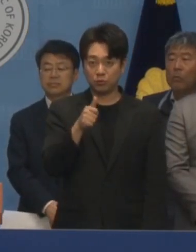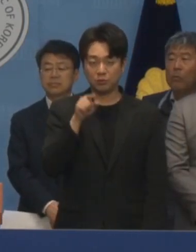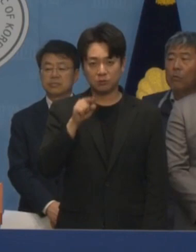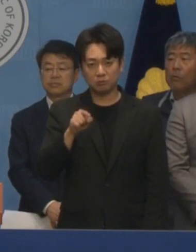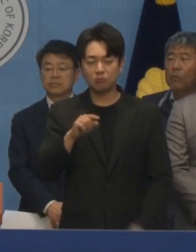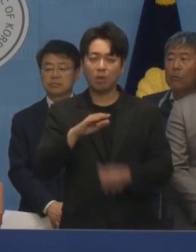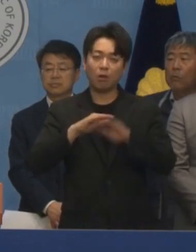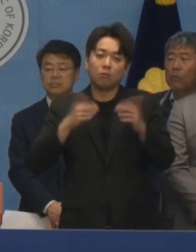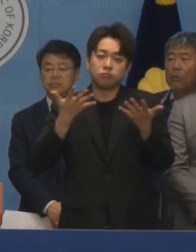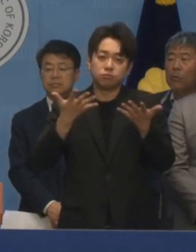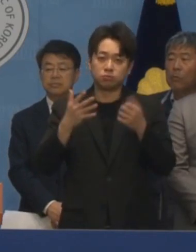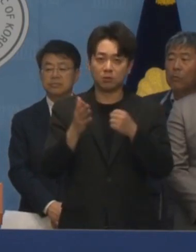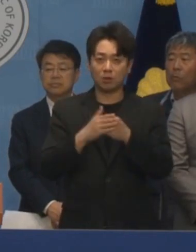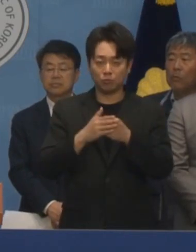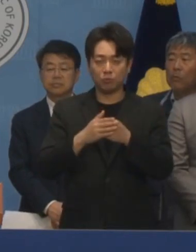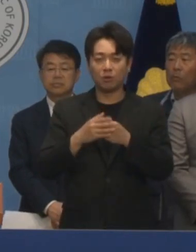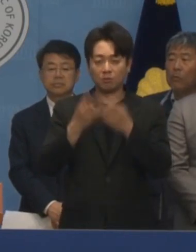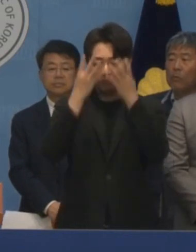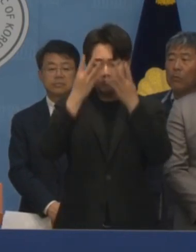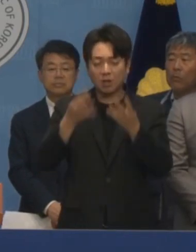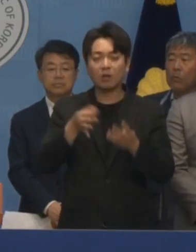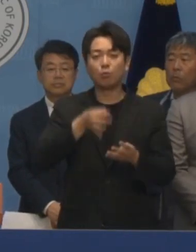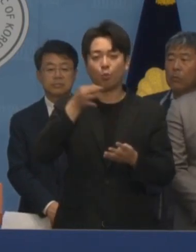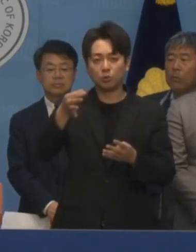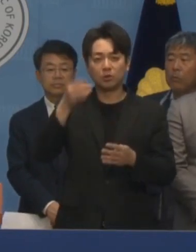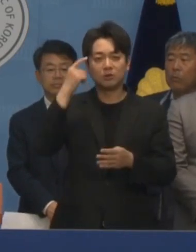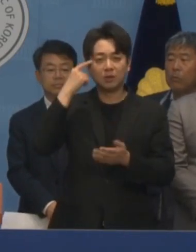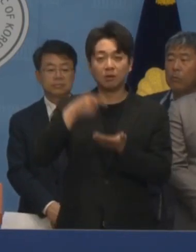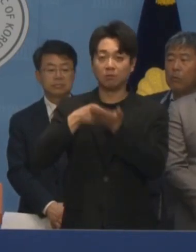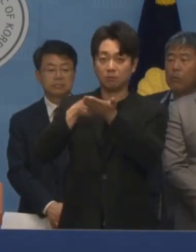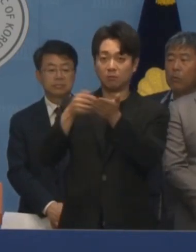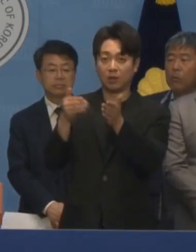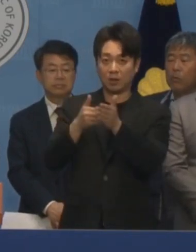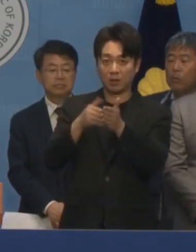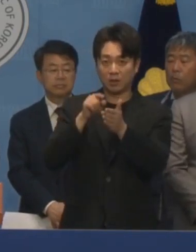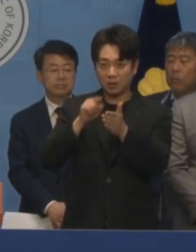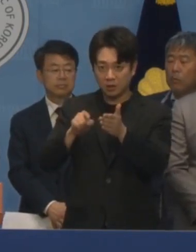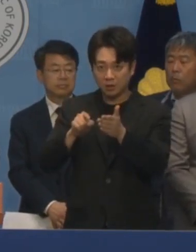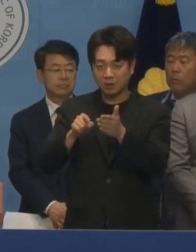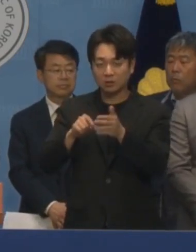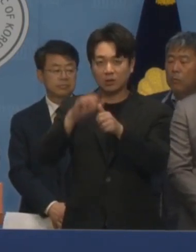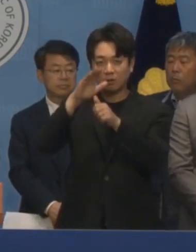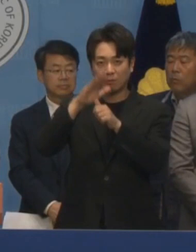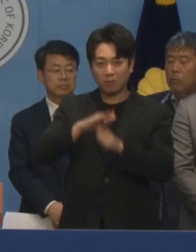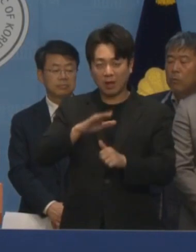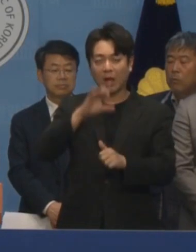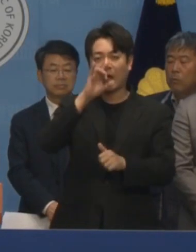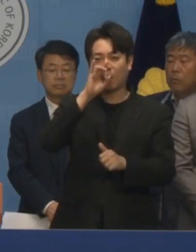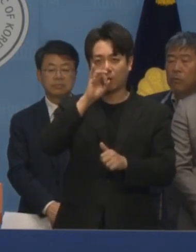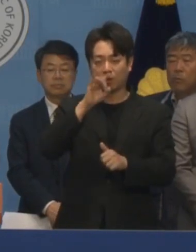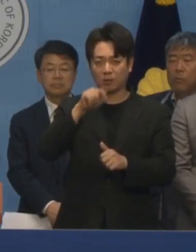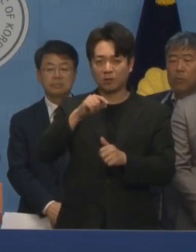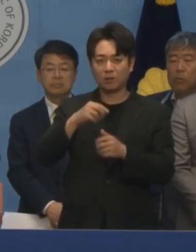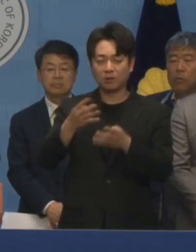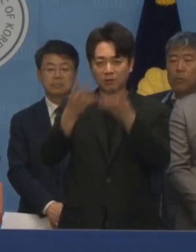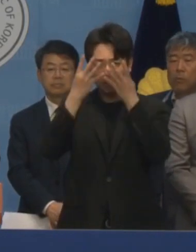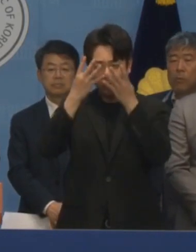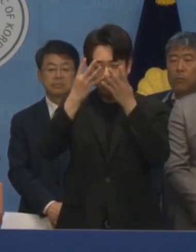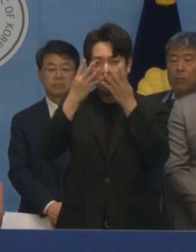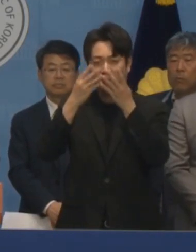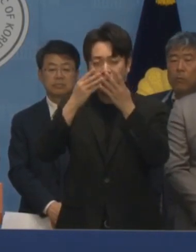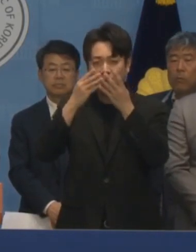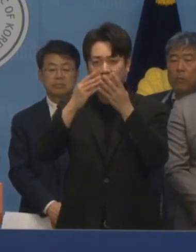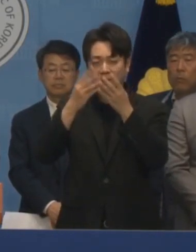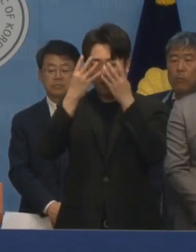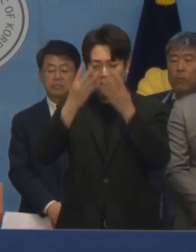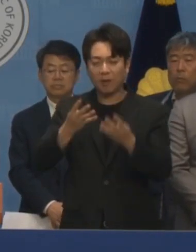하면서 보석 신청을 했습니다. 절대 보석으로 풀어줘서는 안 될 것입니다.